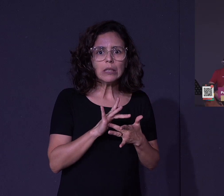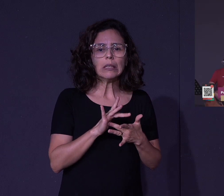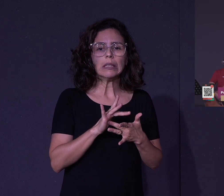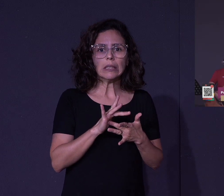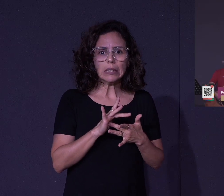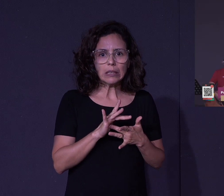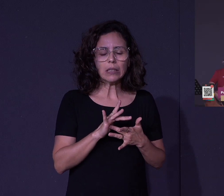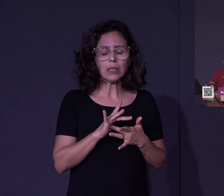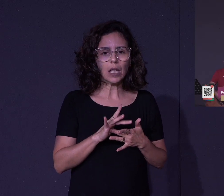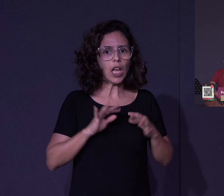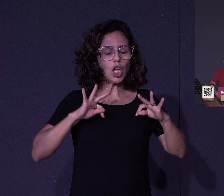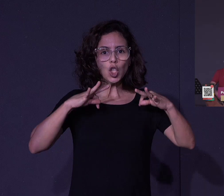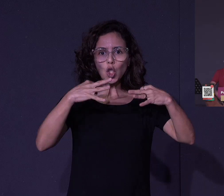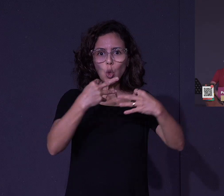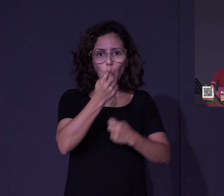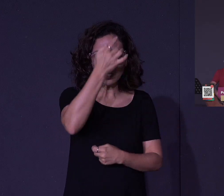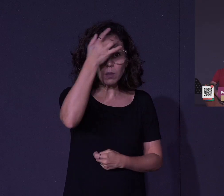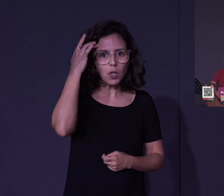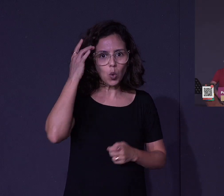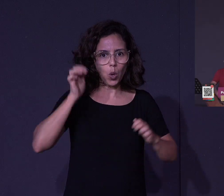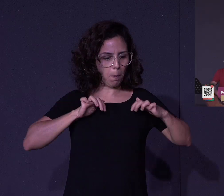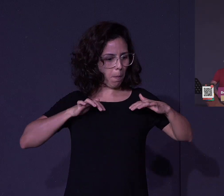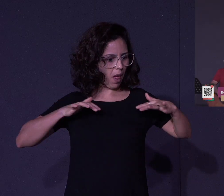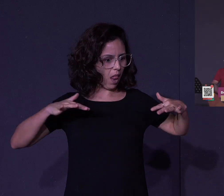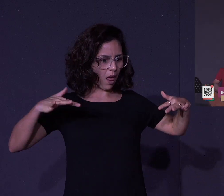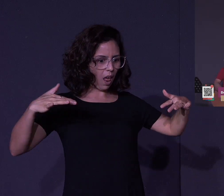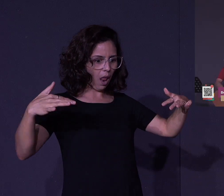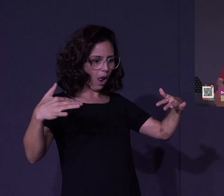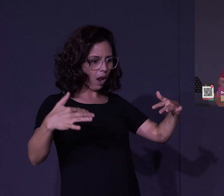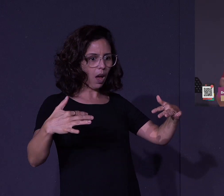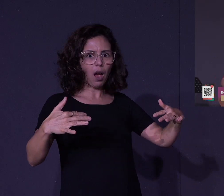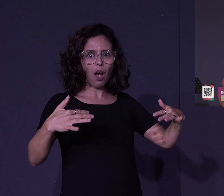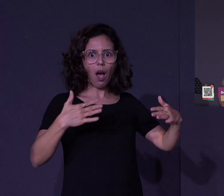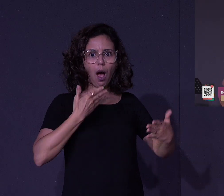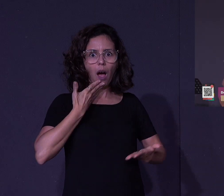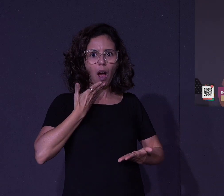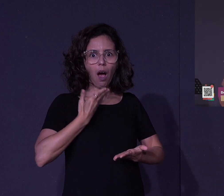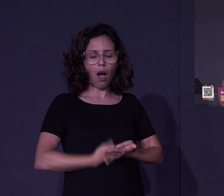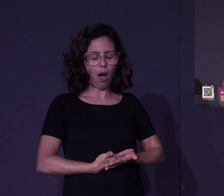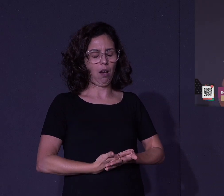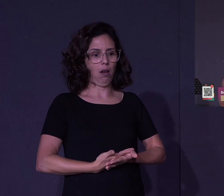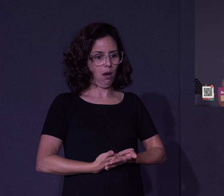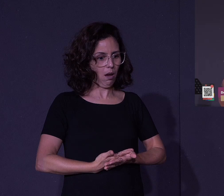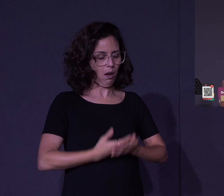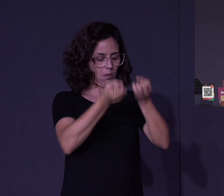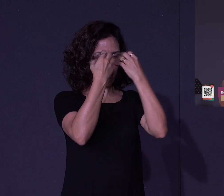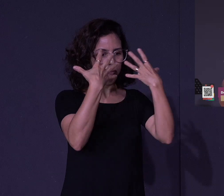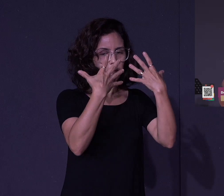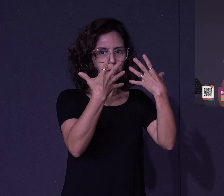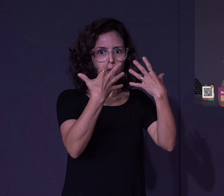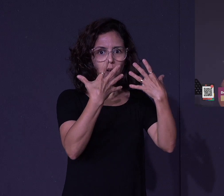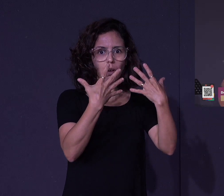Todos ficaram cheios de temor e louvavam a Deus. Um grande profeta se levantou entre nós, diziam